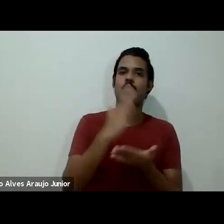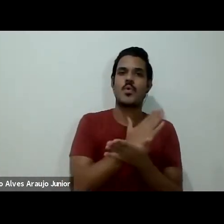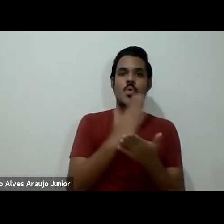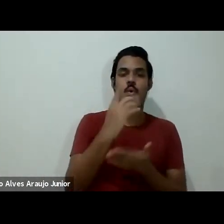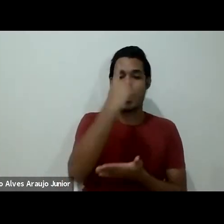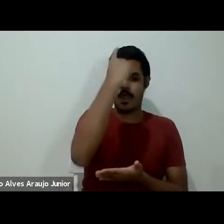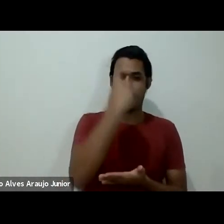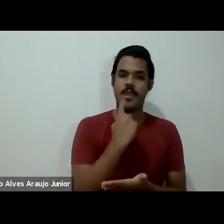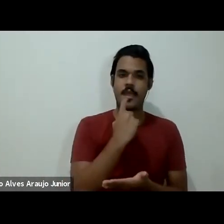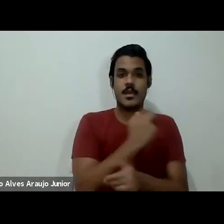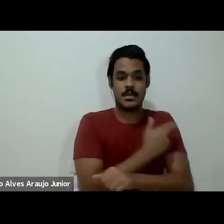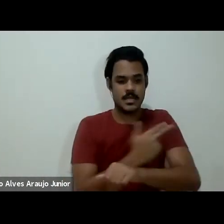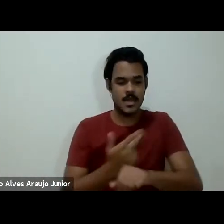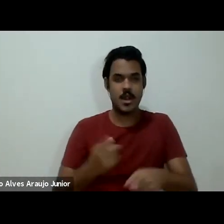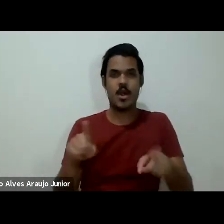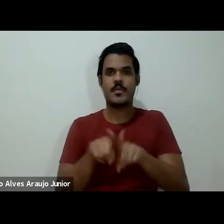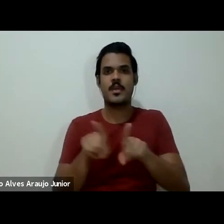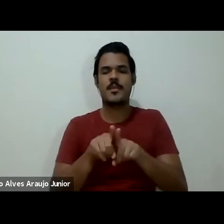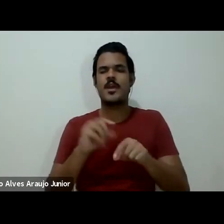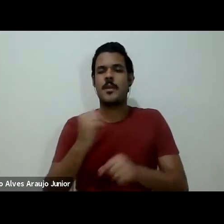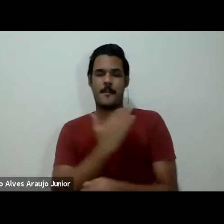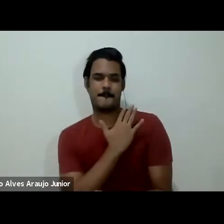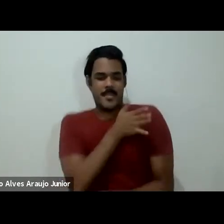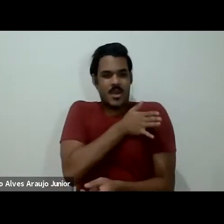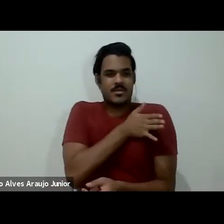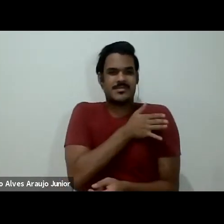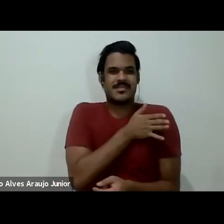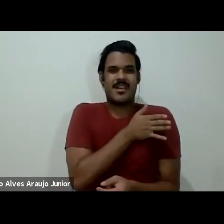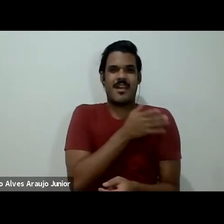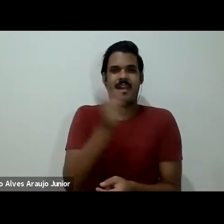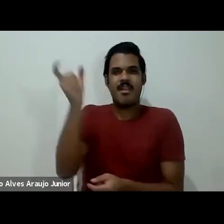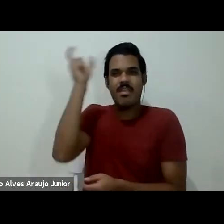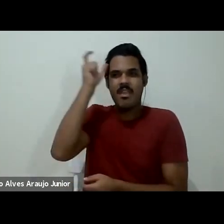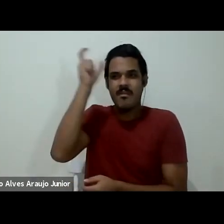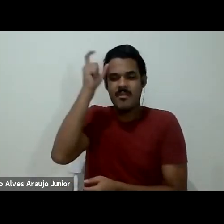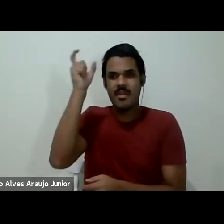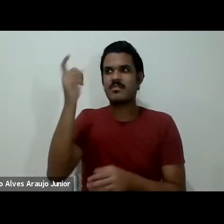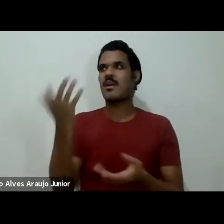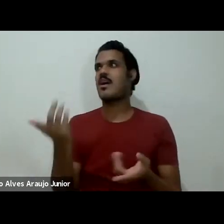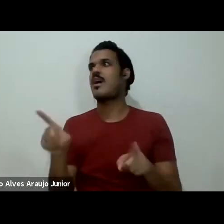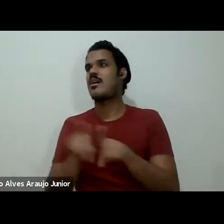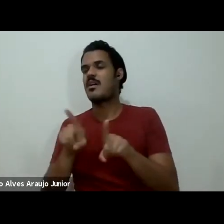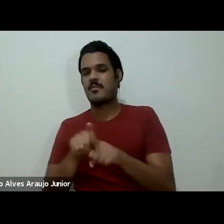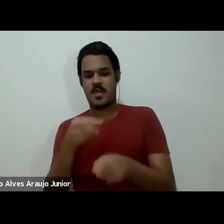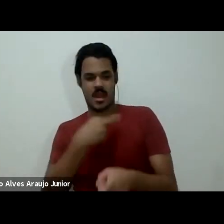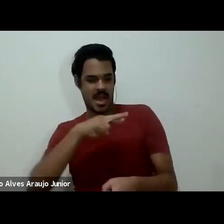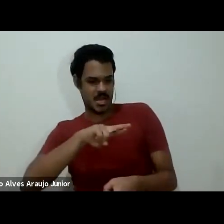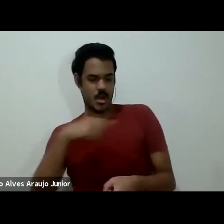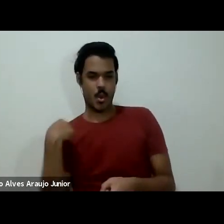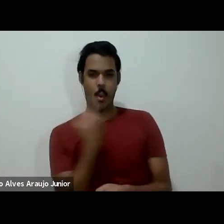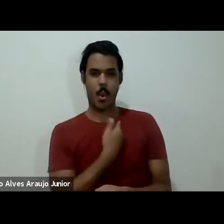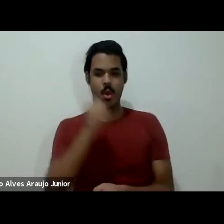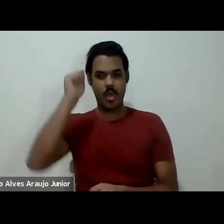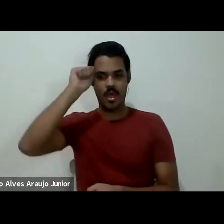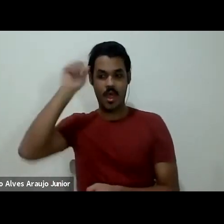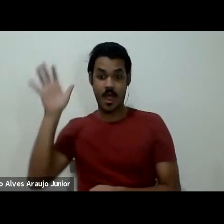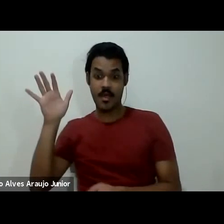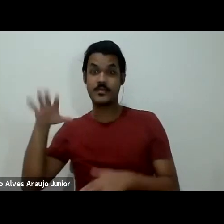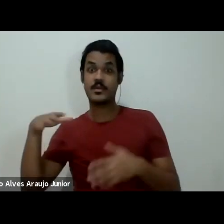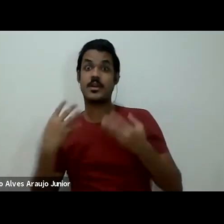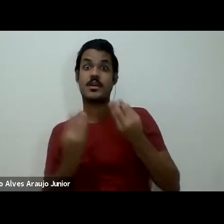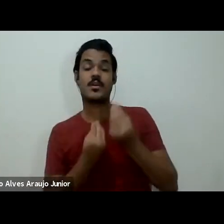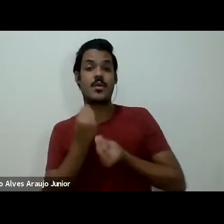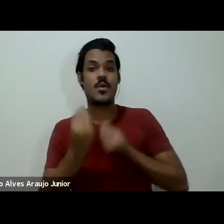criados, como preconceito, demonização da religiosidade, e também